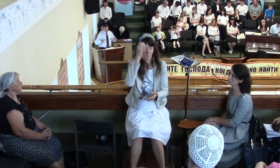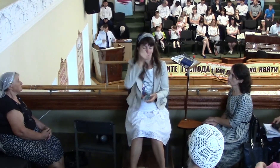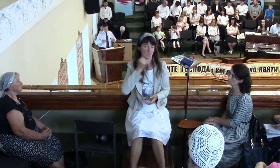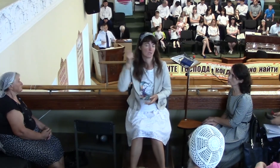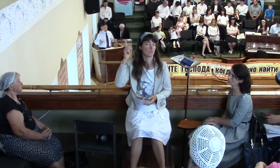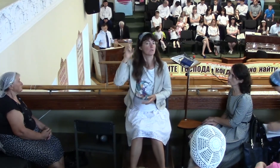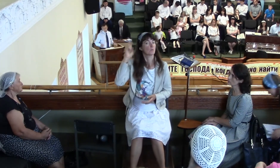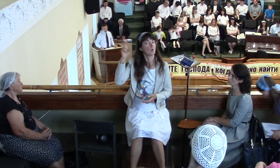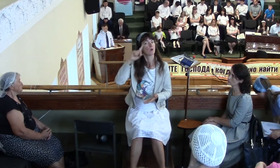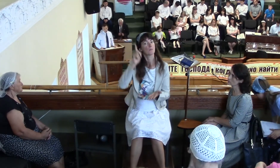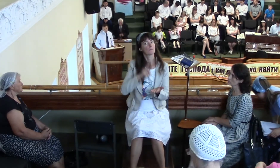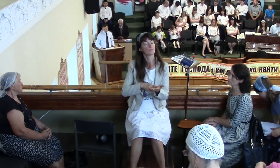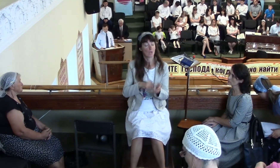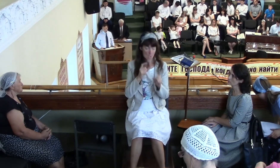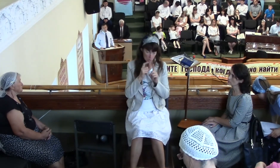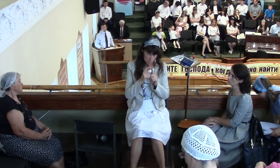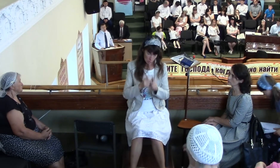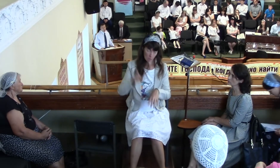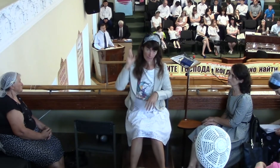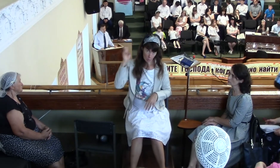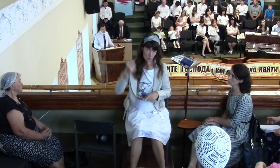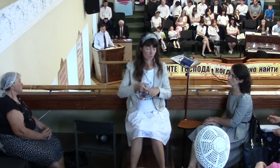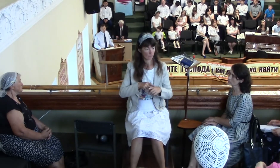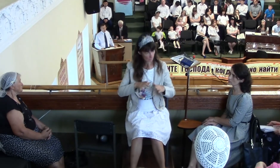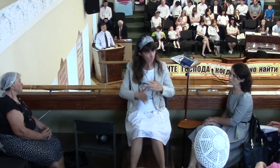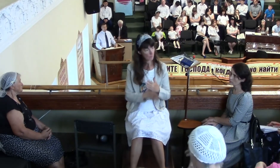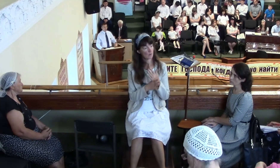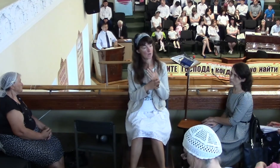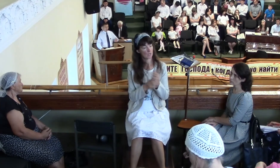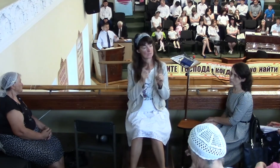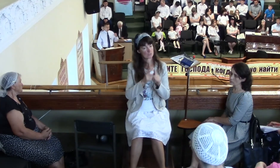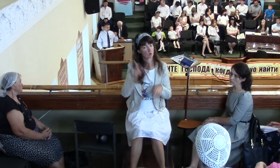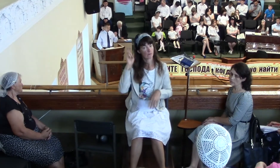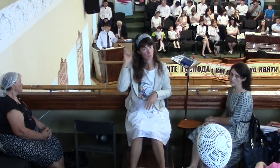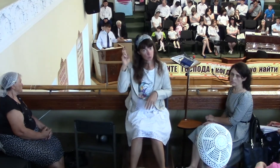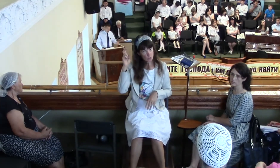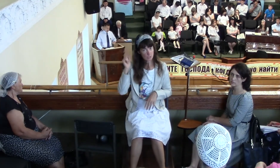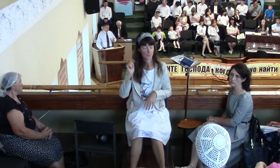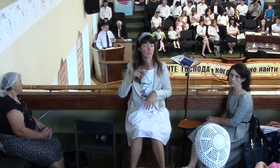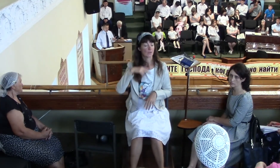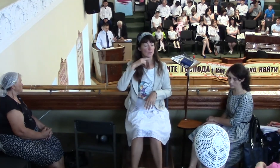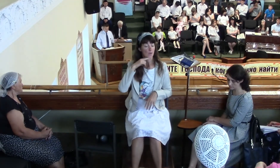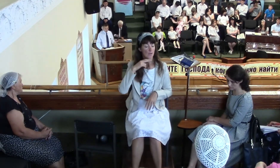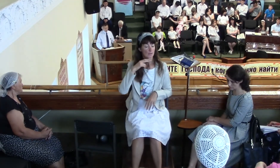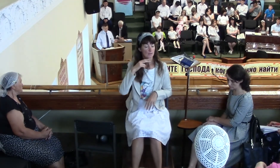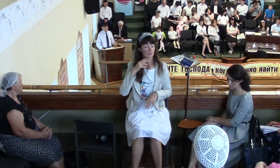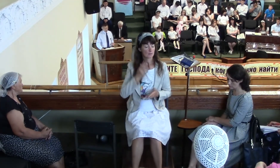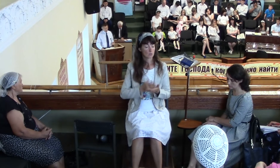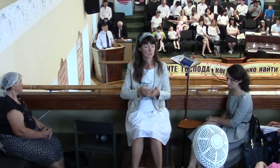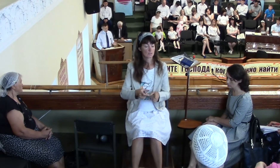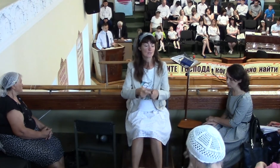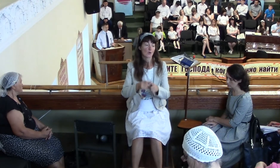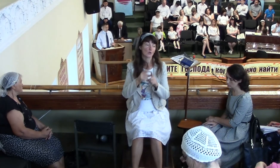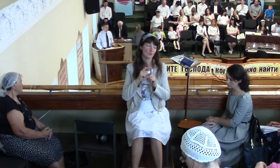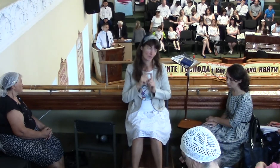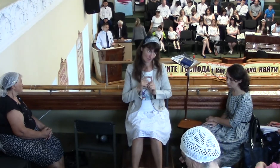И Слово Божие нам в этом помогает. Слово Божие обращает наше внимание на ответ, а за что